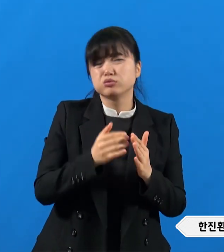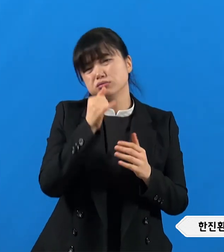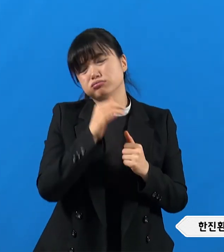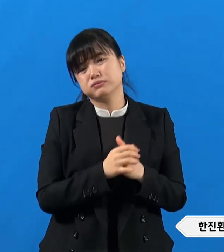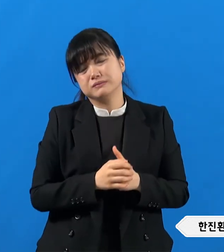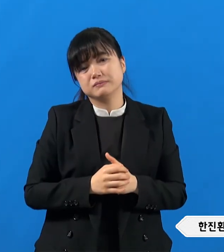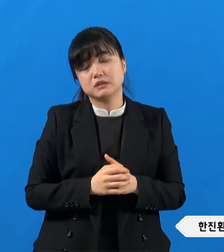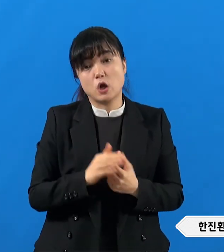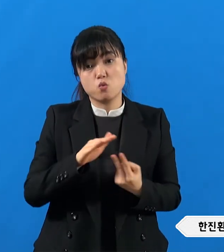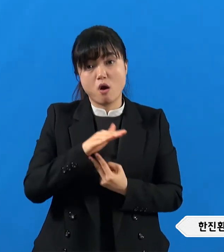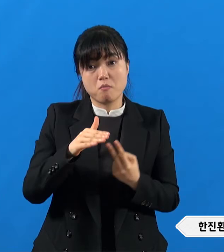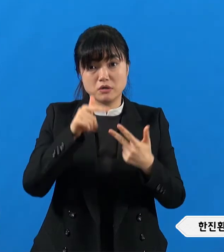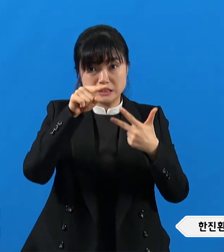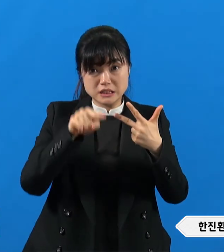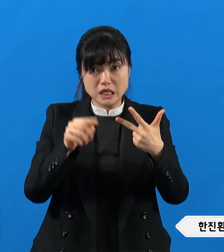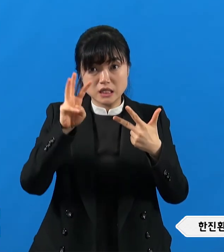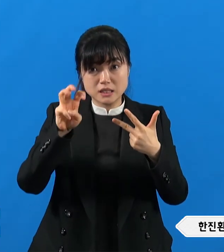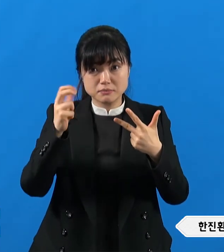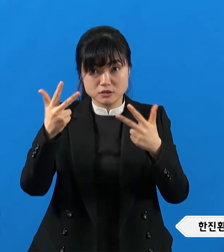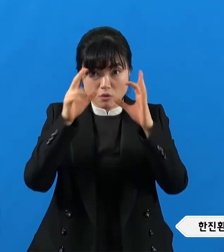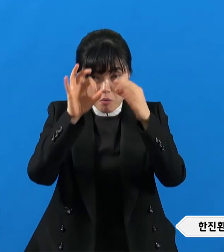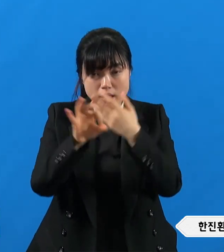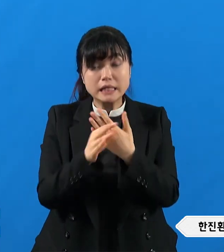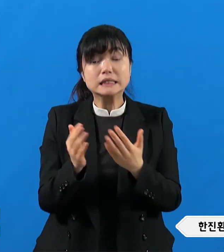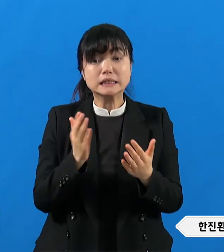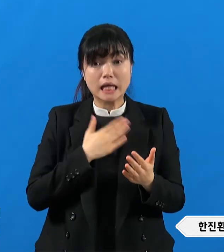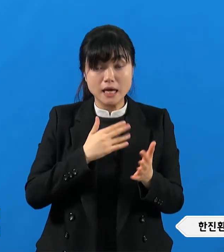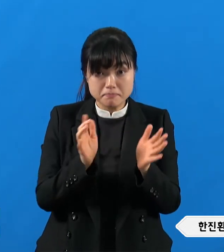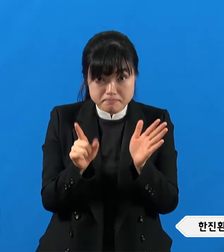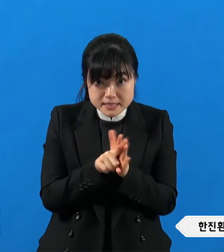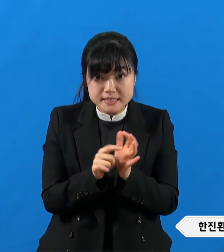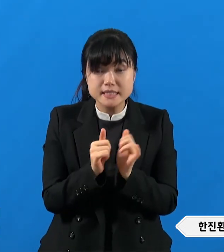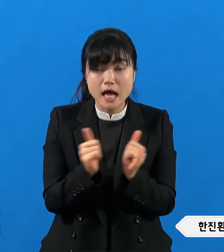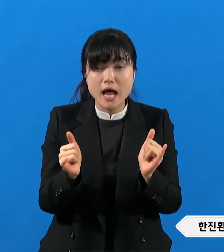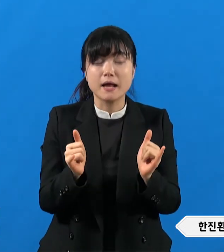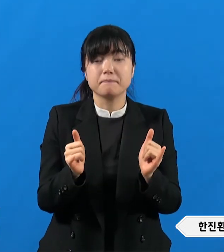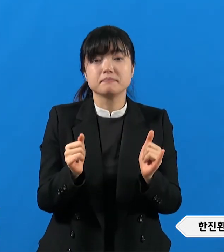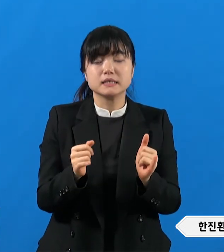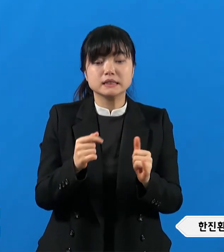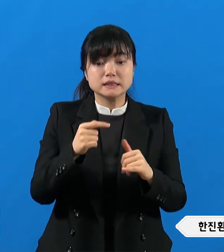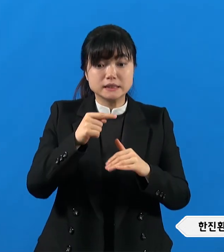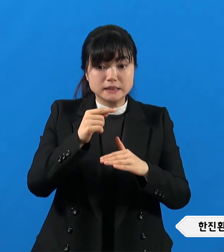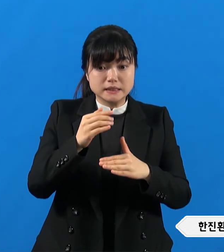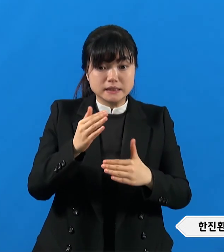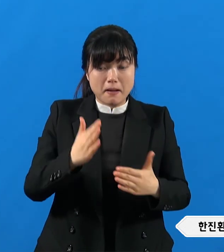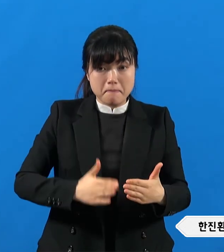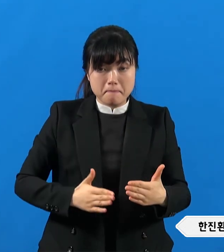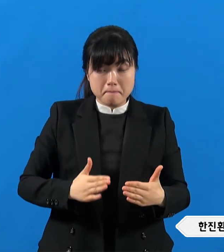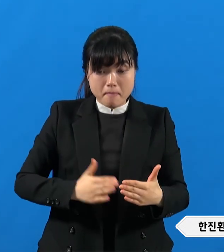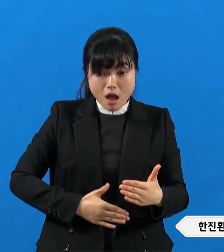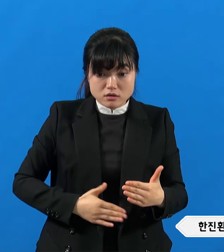요한복음 7장 37절에 나를 믿는 자는 그 배에서 생수의 강이 흘러나리라.